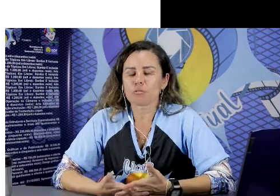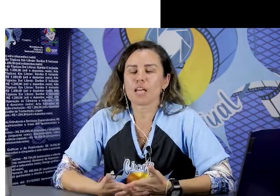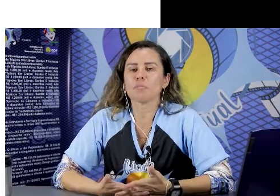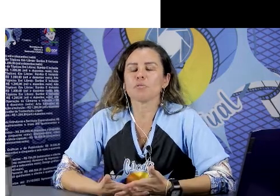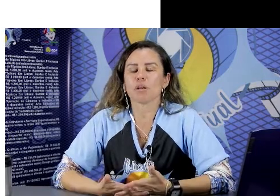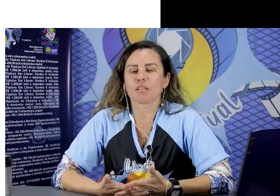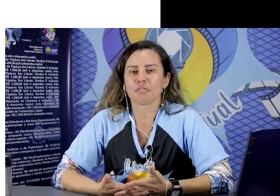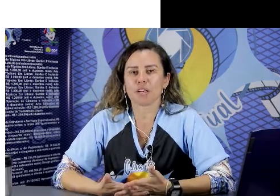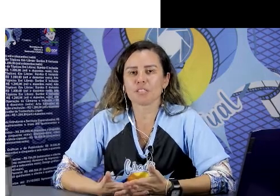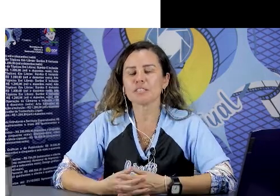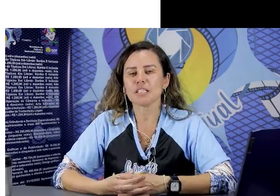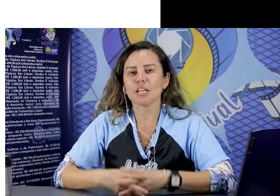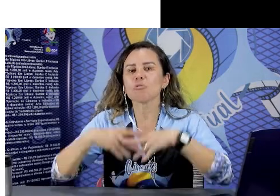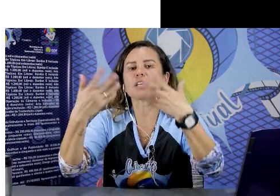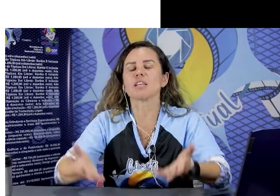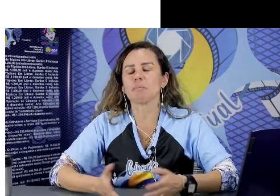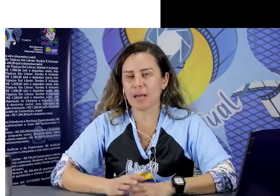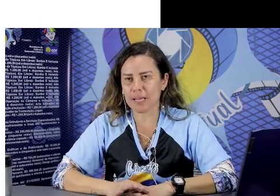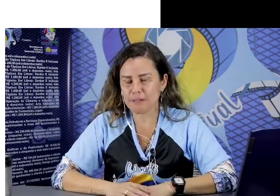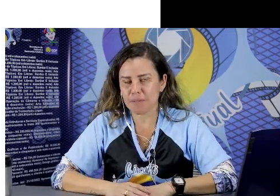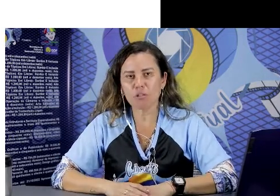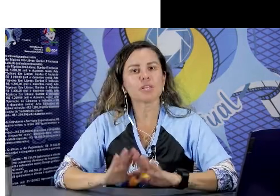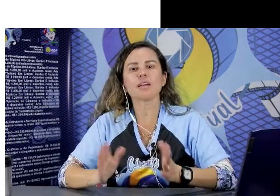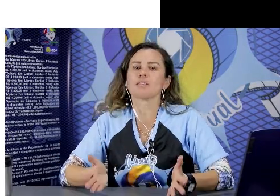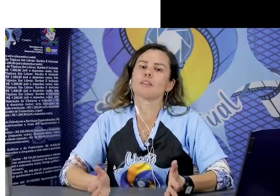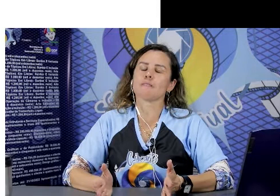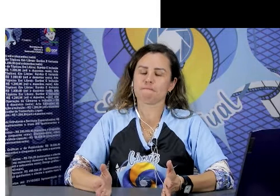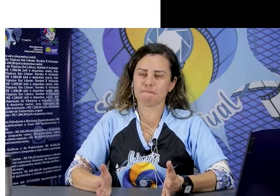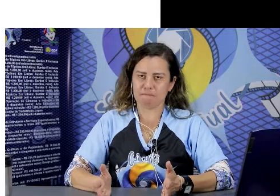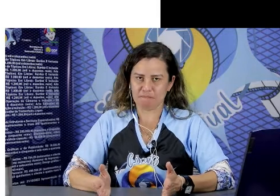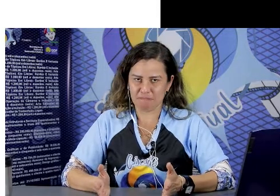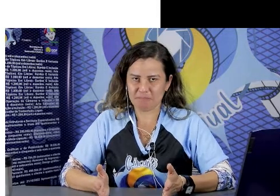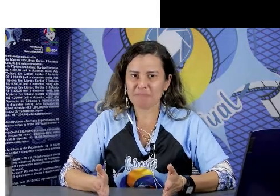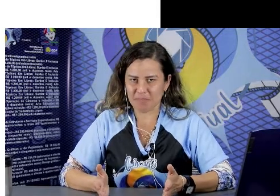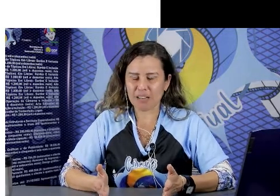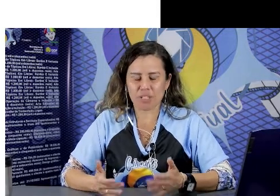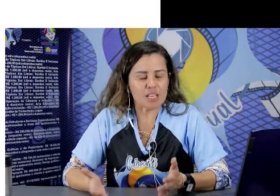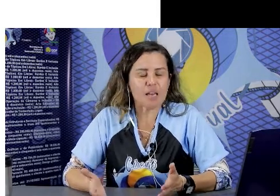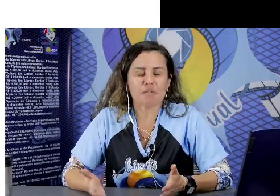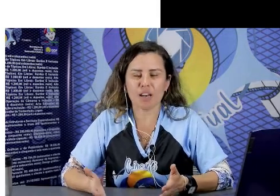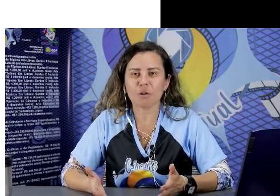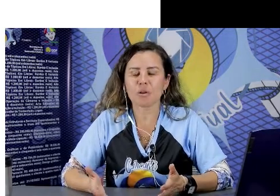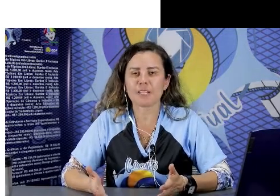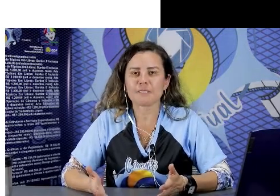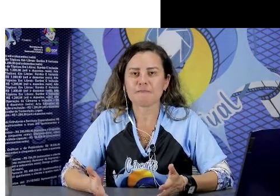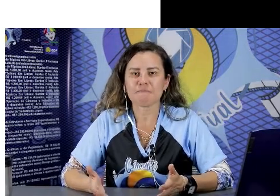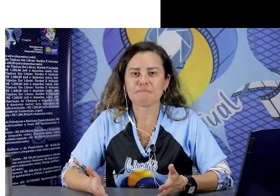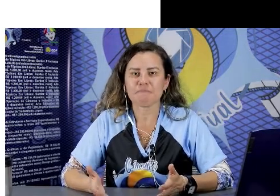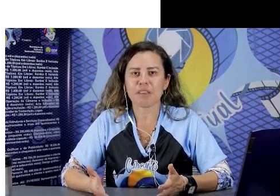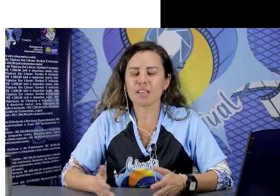sabe do que está falando, ele não entendeu a piada, ele não tem que entender, né? Não tem ninguém para falar com ele, né? E está